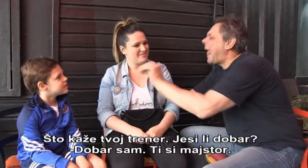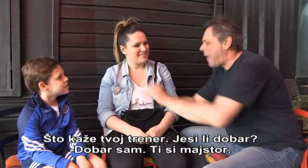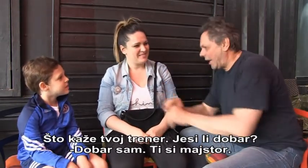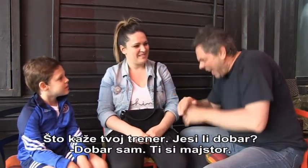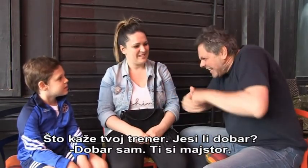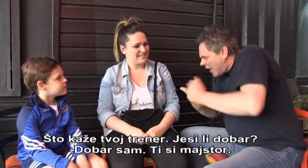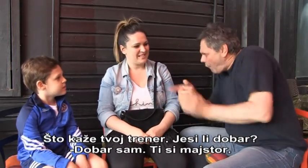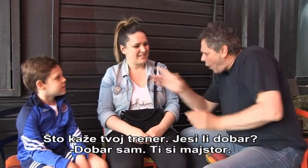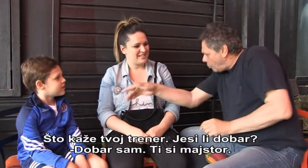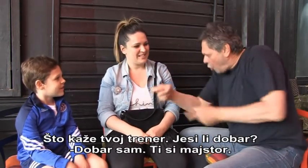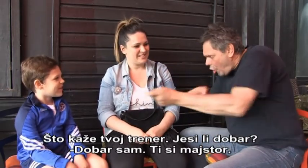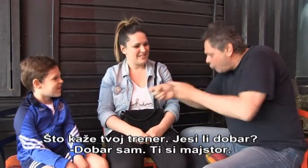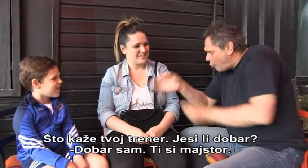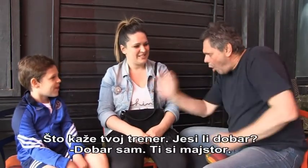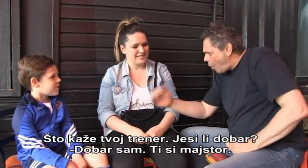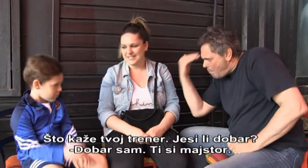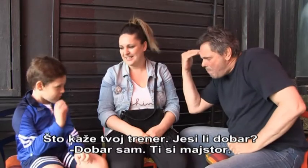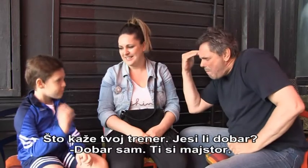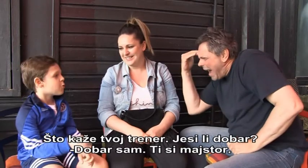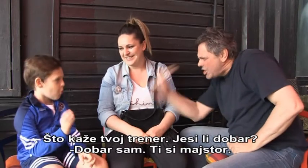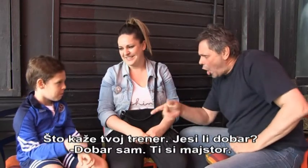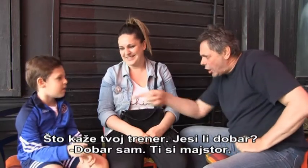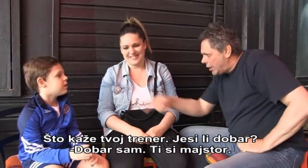trener? Nadobila ti, dobro, majstor!